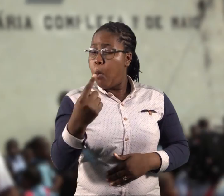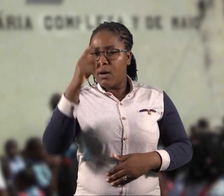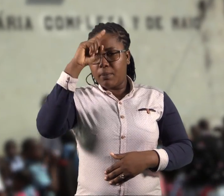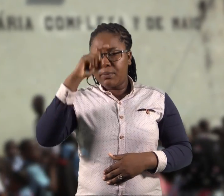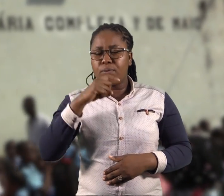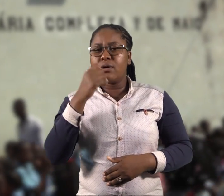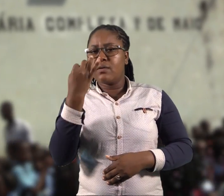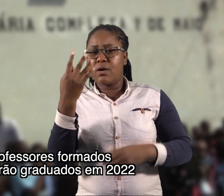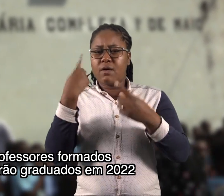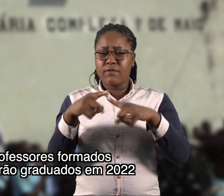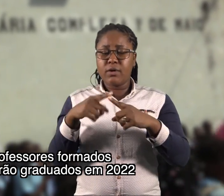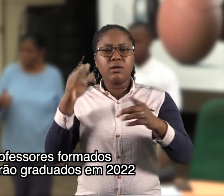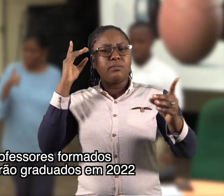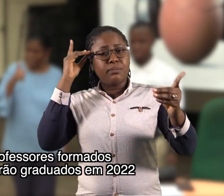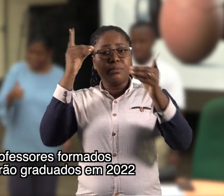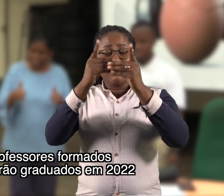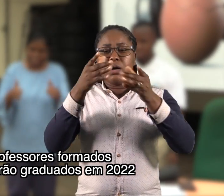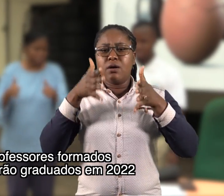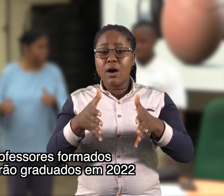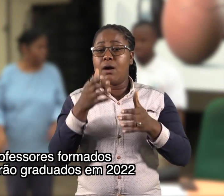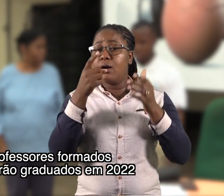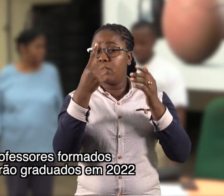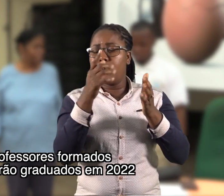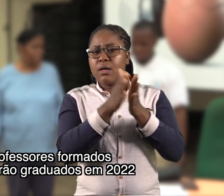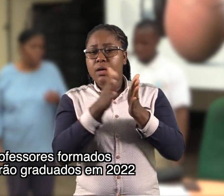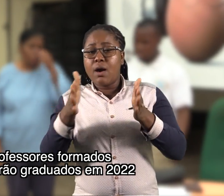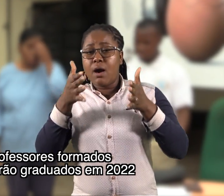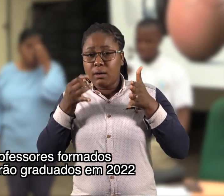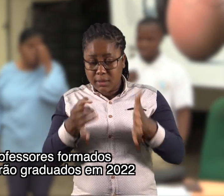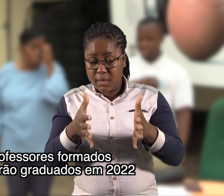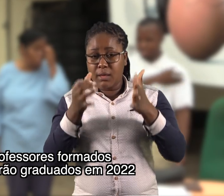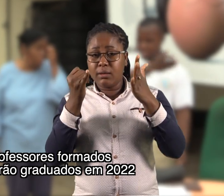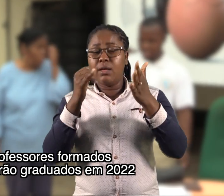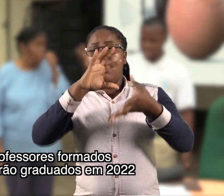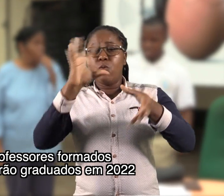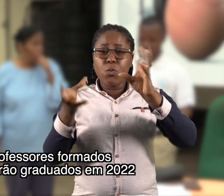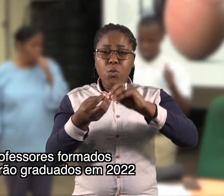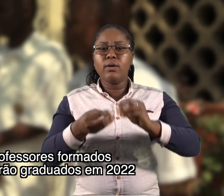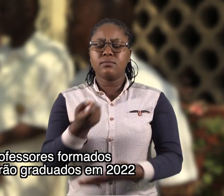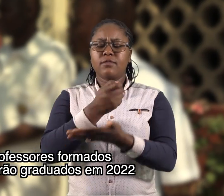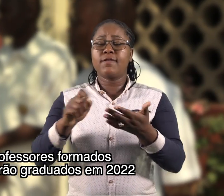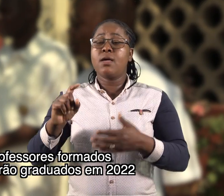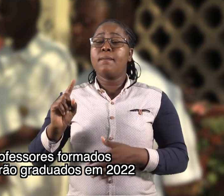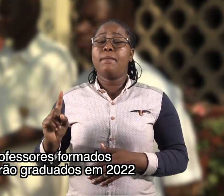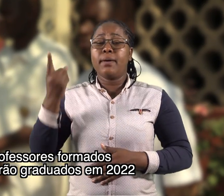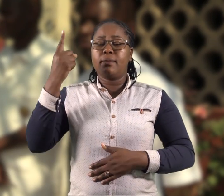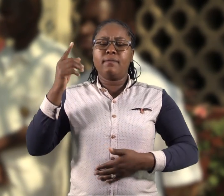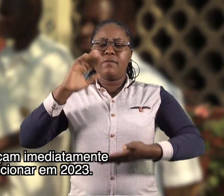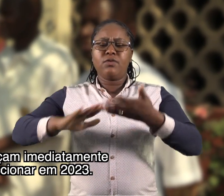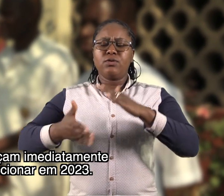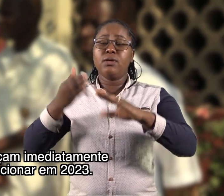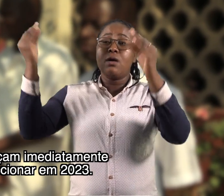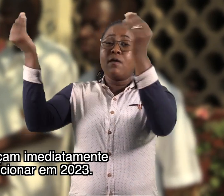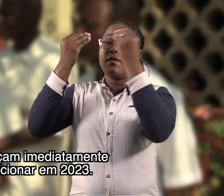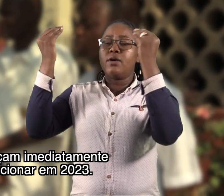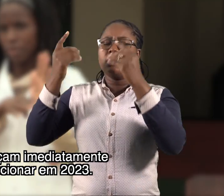Estes professores formados nesta era serão graduados em 2022 e começam imediatamente